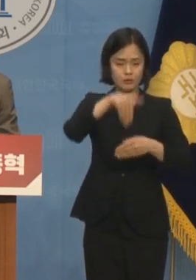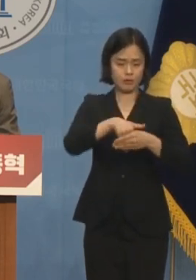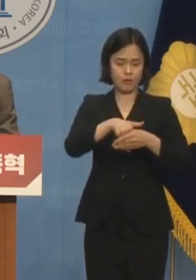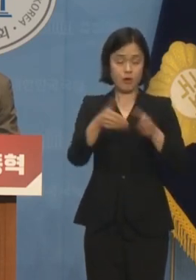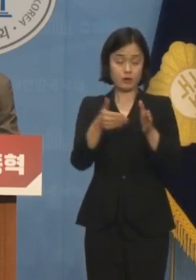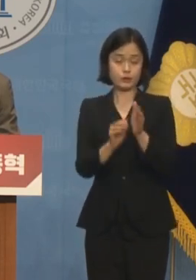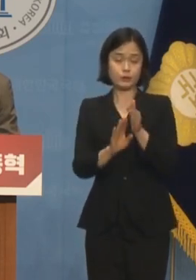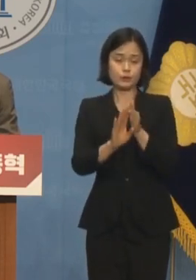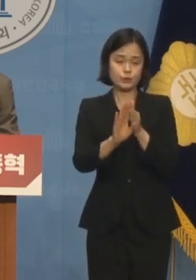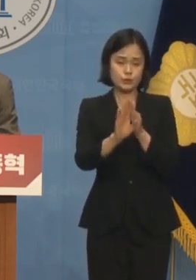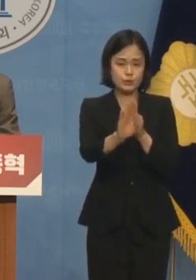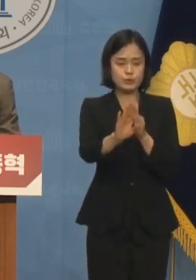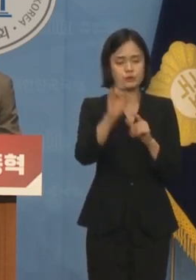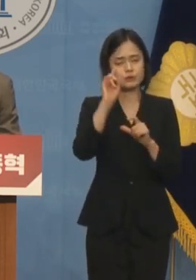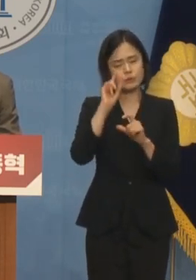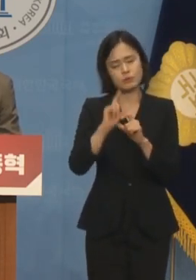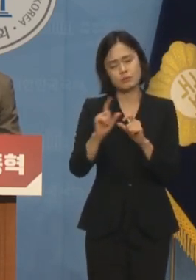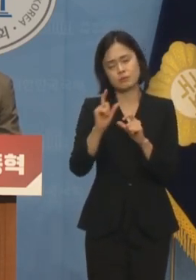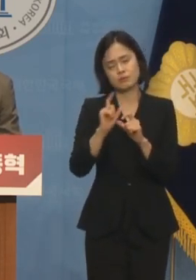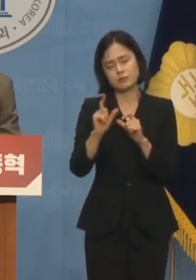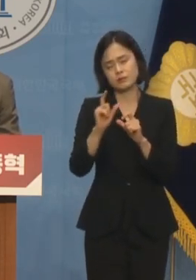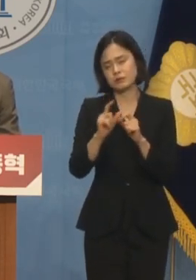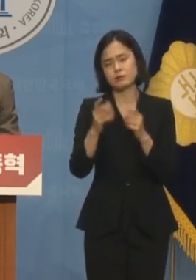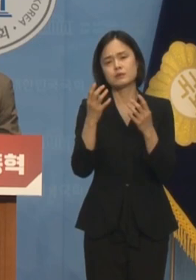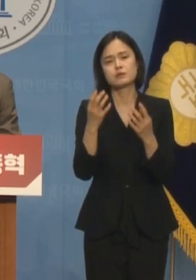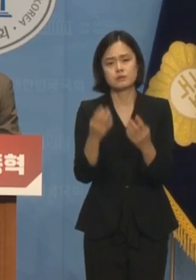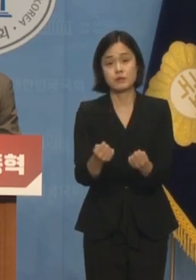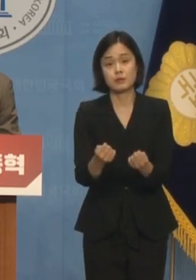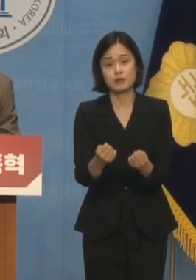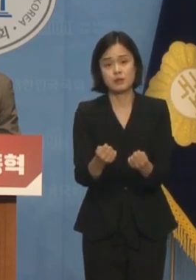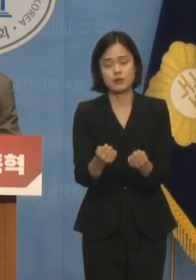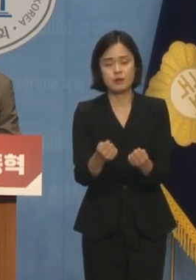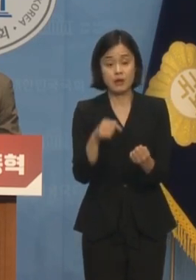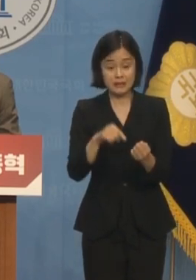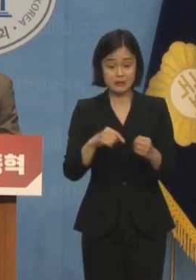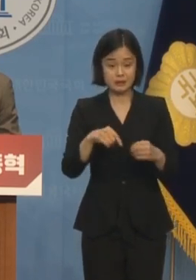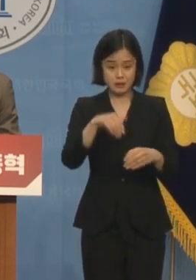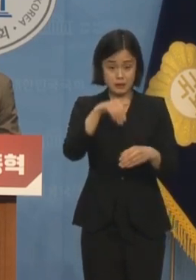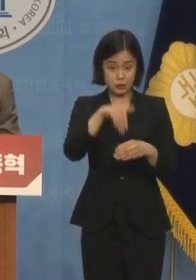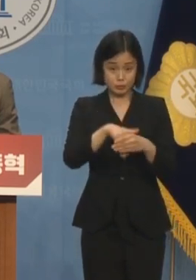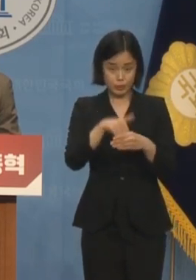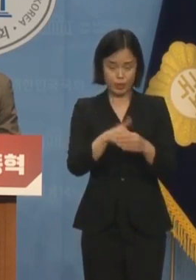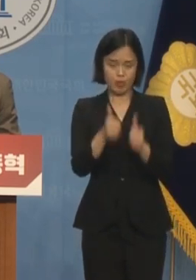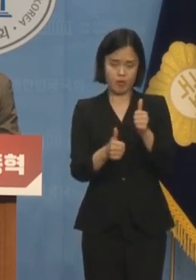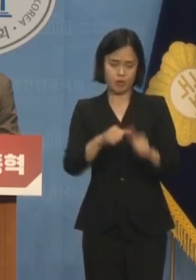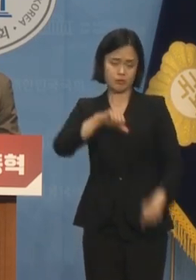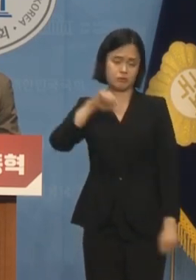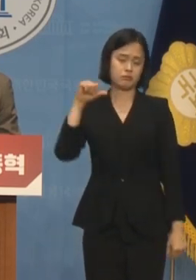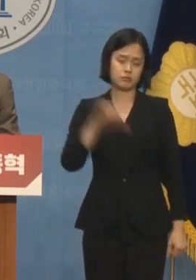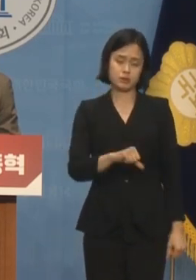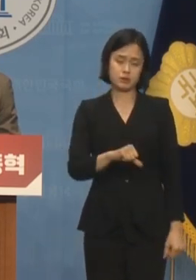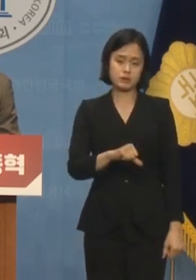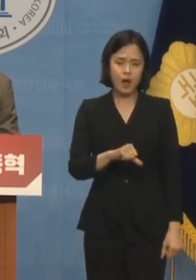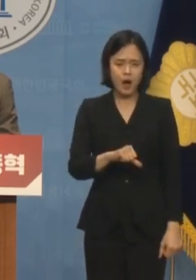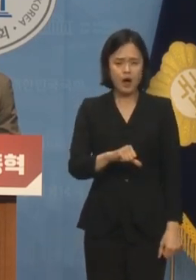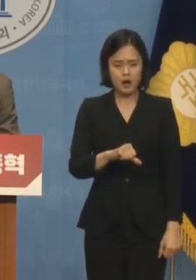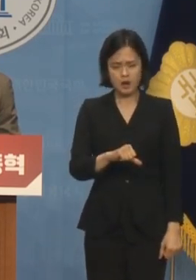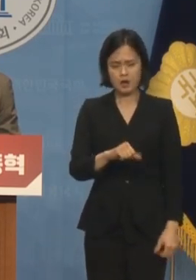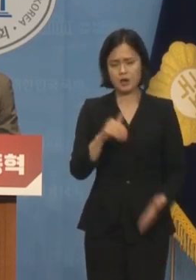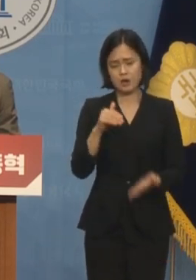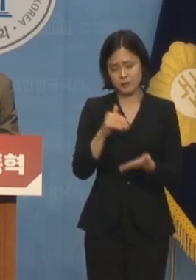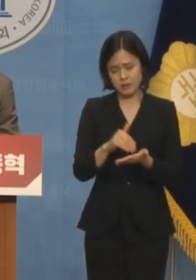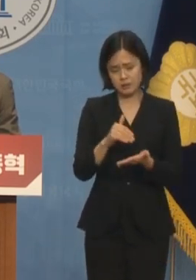속에 보냈습니다. 총선 패배 아픔을 곱씹으며 부족했던 점들을 되짚어